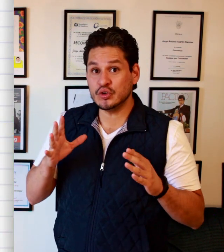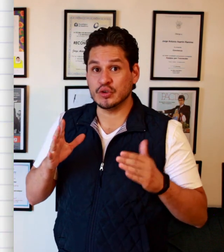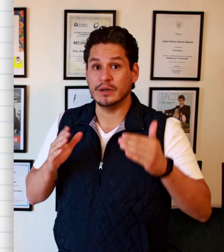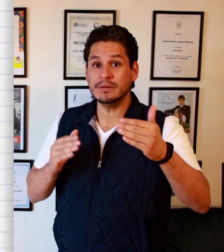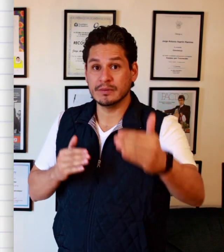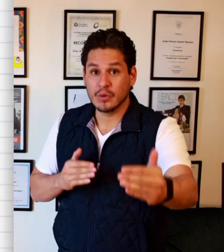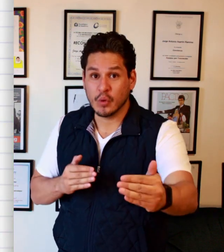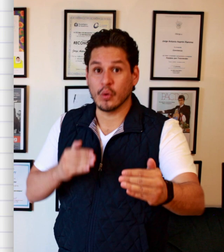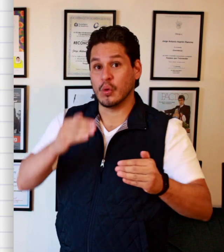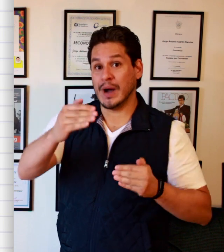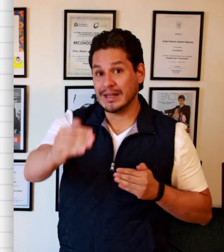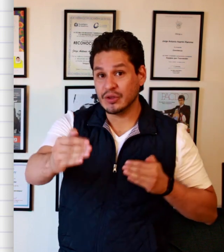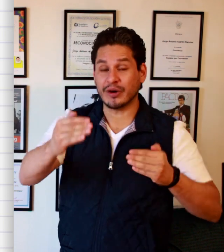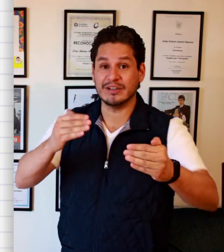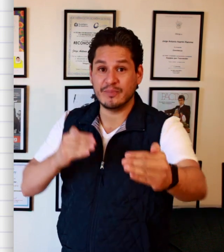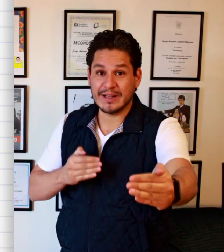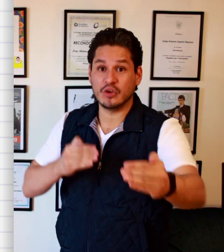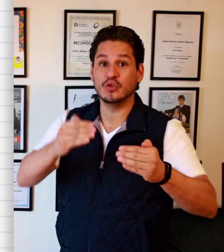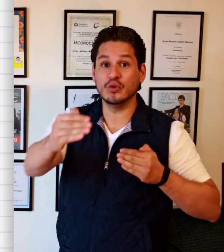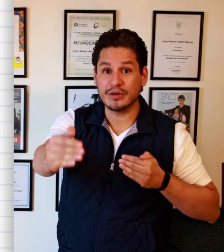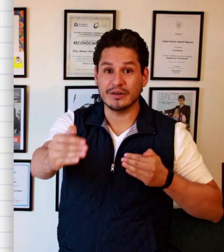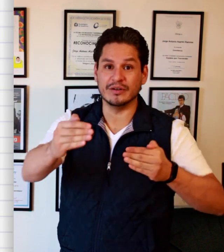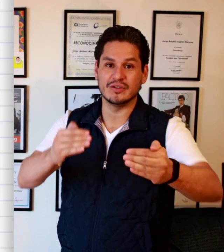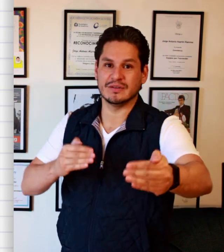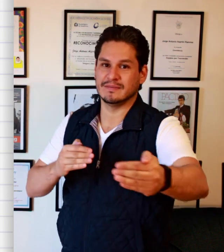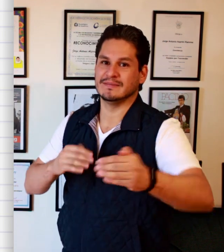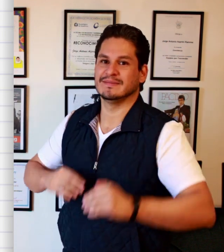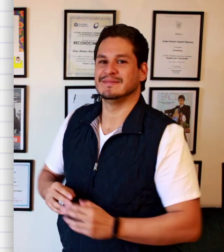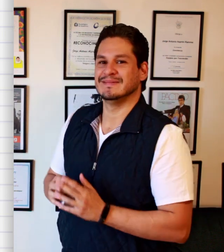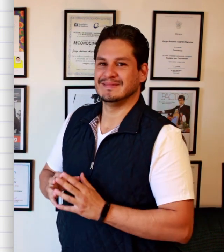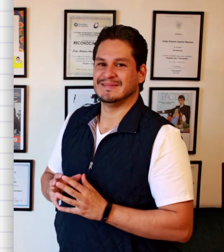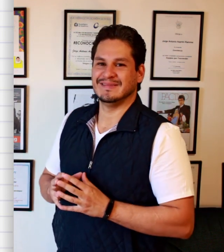Soy justo cuando respeto turnos.